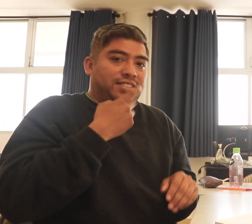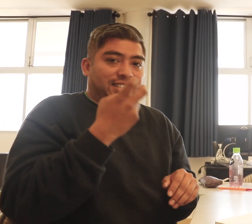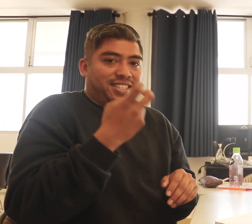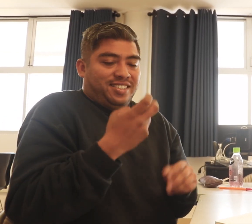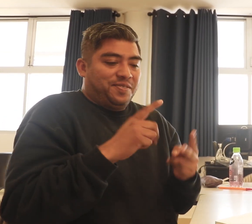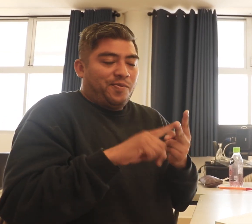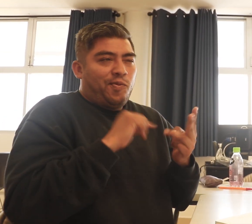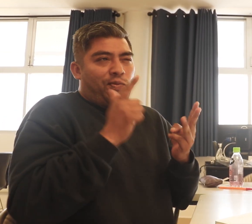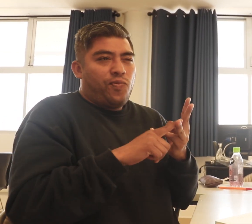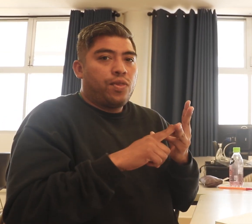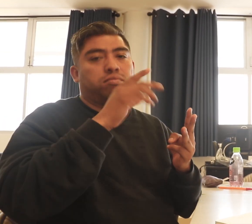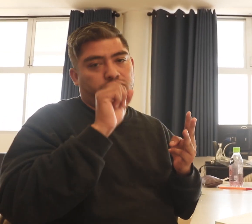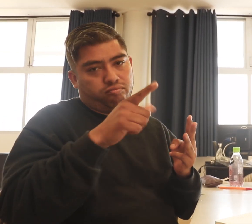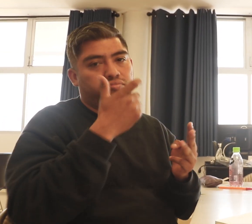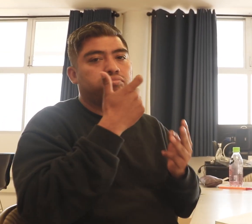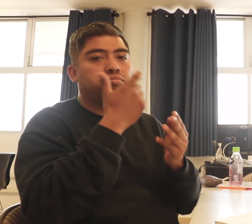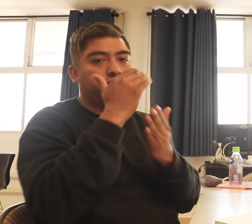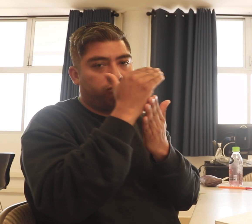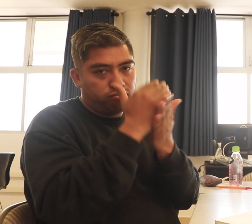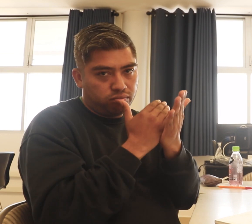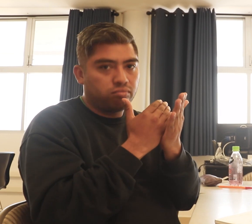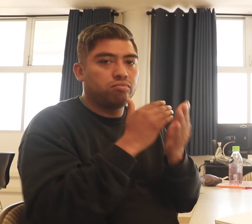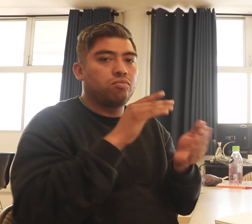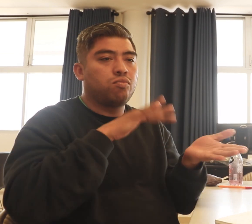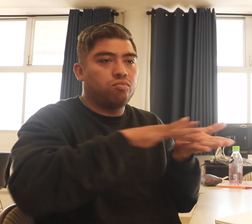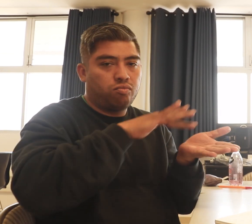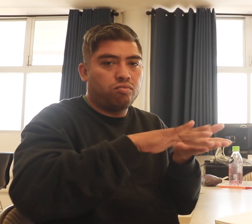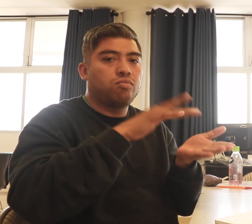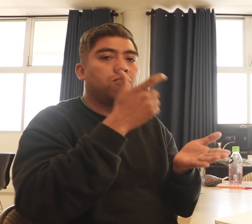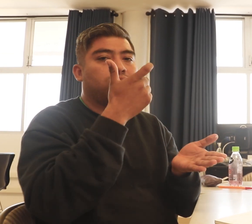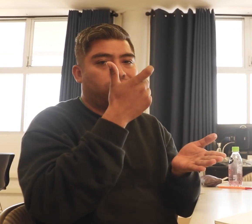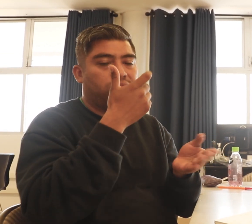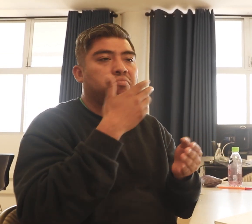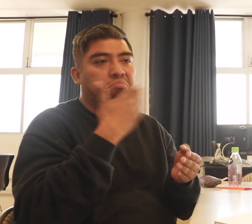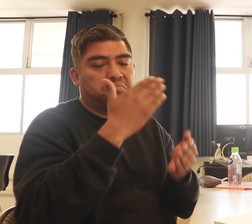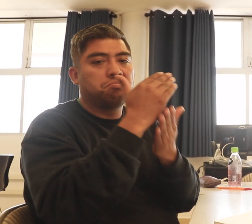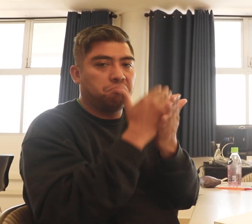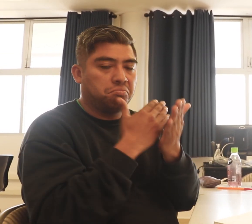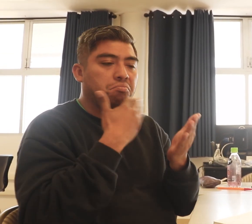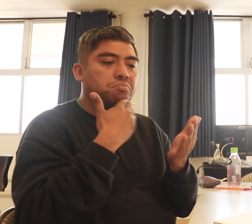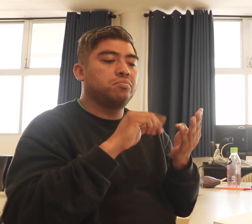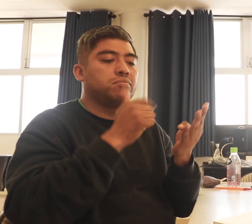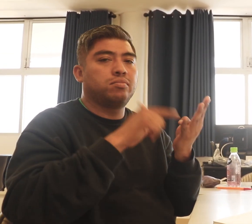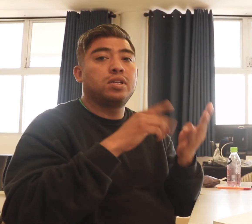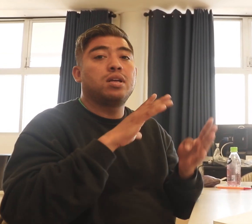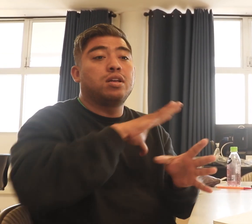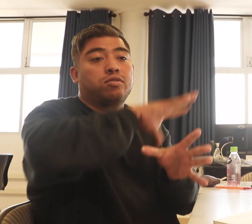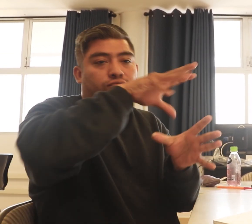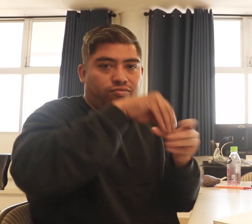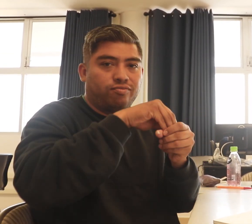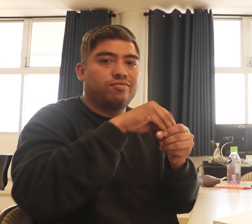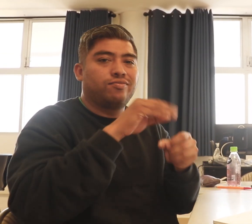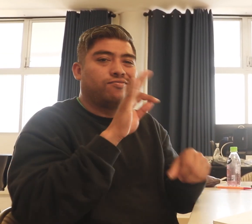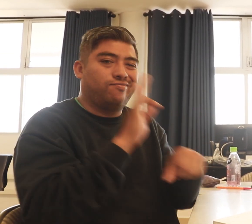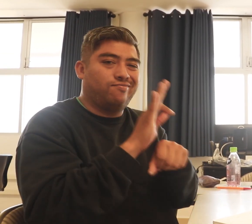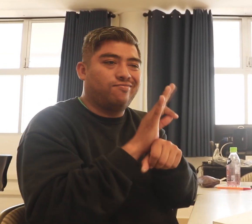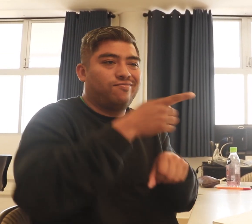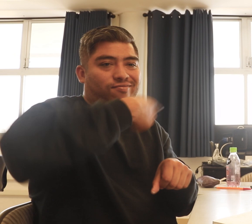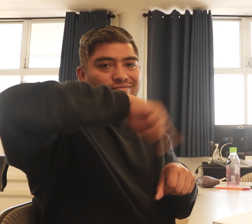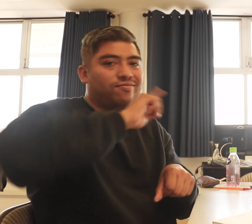que la universidad ofrece algunos apoyos, nos da becas y hay un programa incluyente para beneficio de la